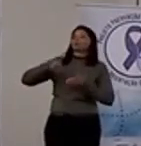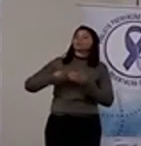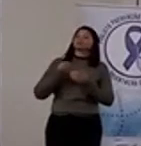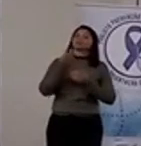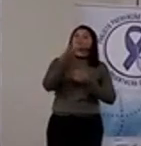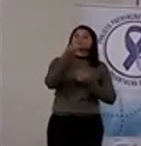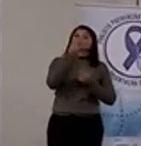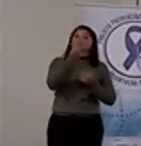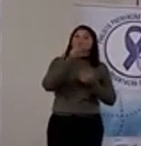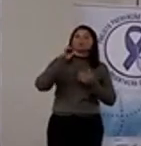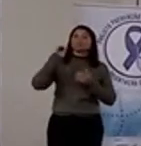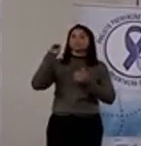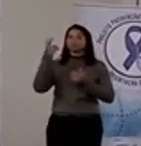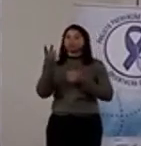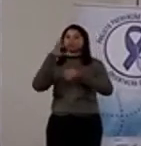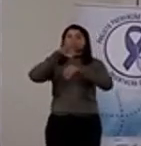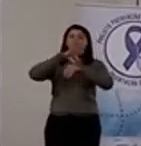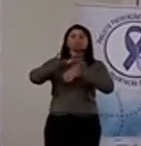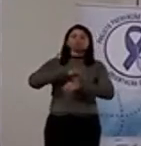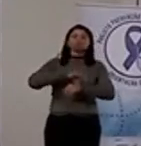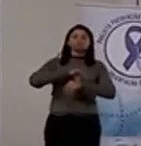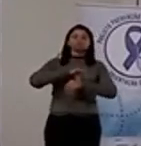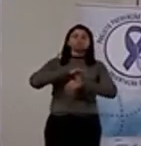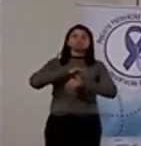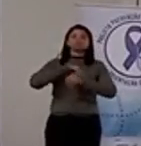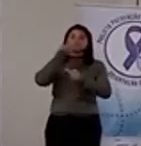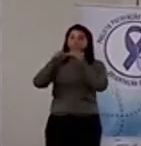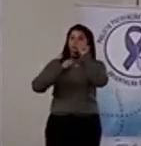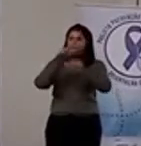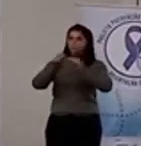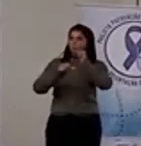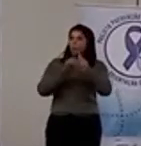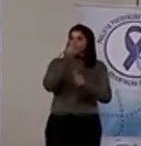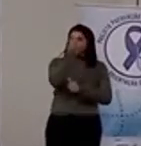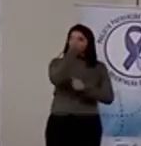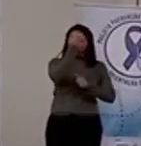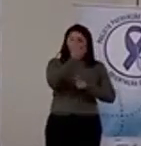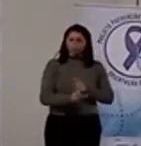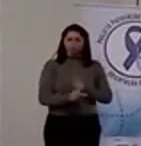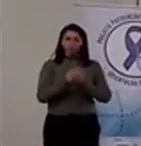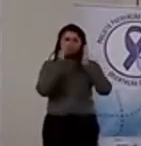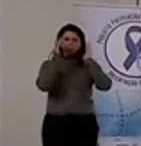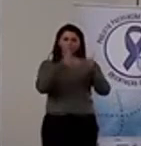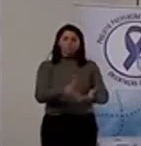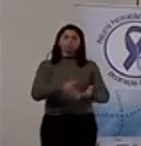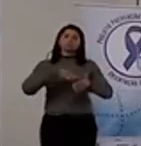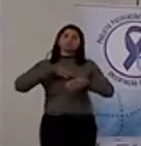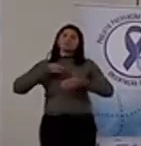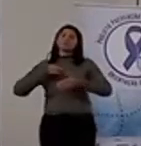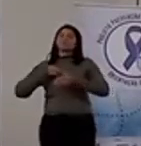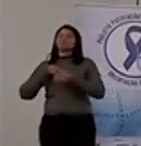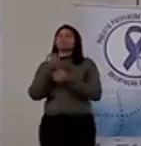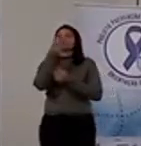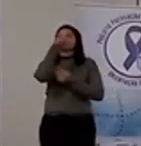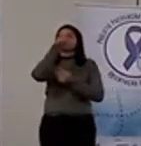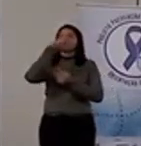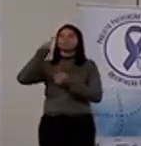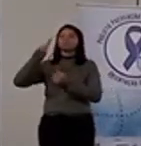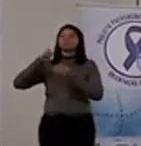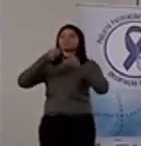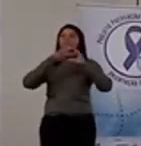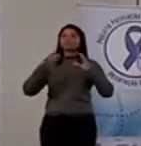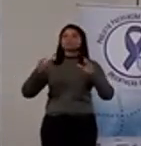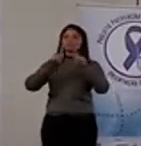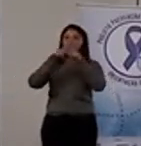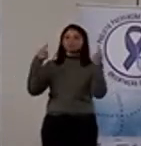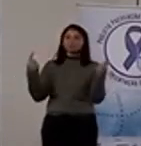ter uma doença que altere apenas aquela roupa lá dentro da mala. E aí você tem uma alteração em um único gene. Então, são doenças que